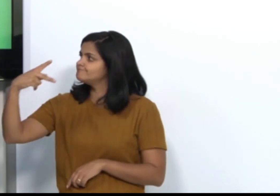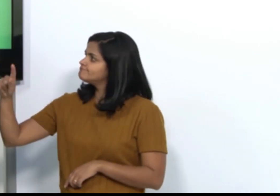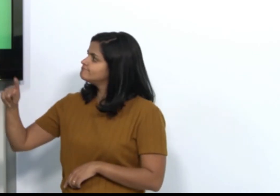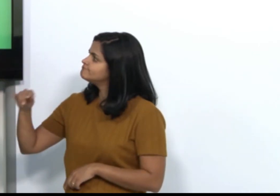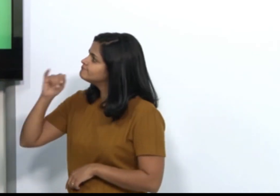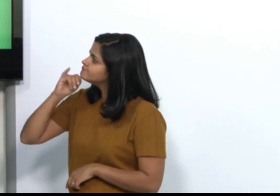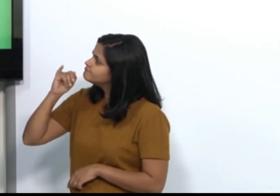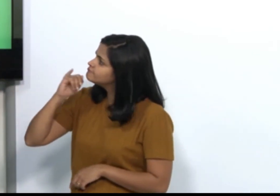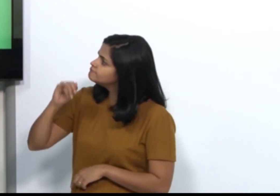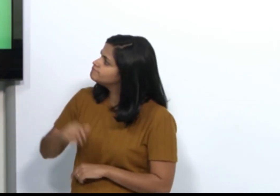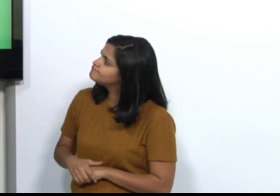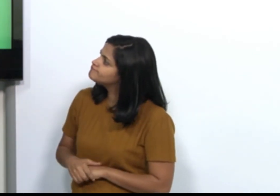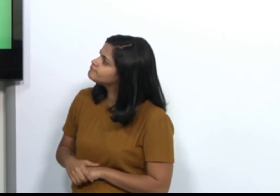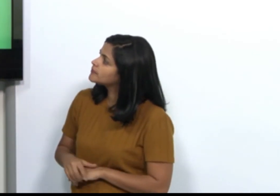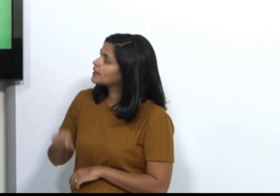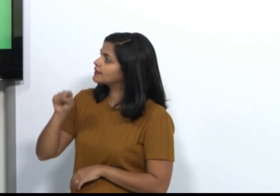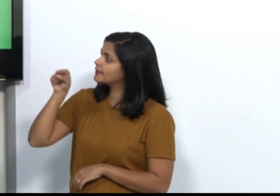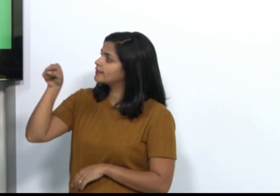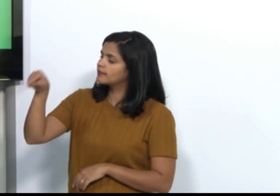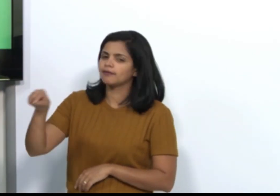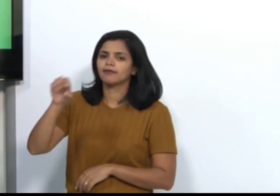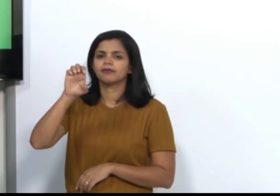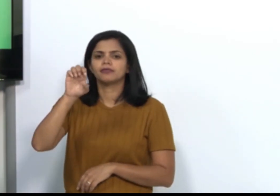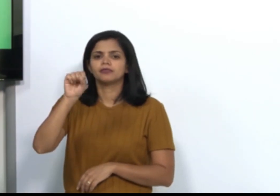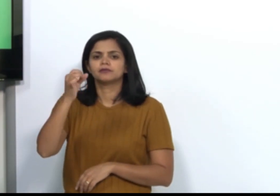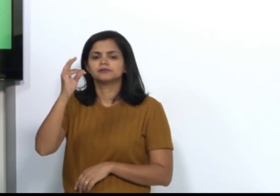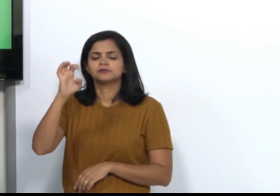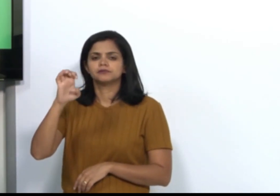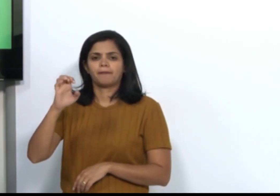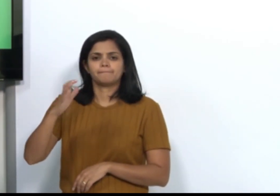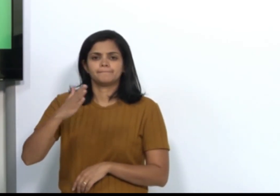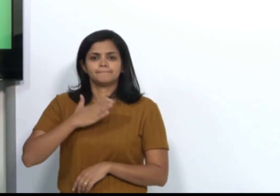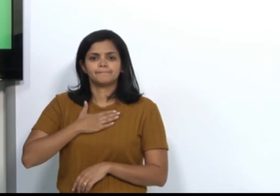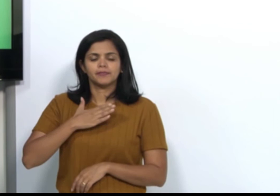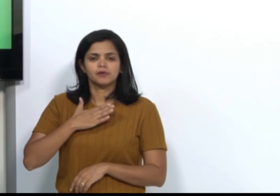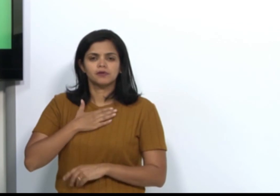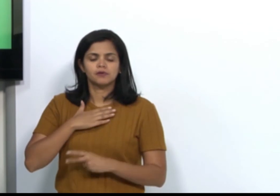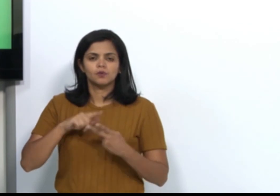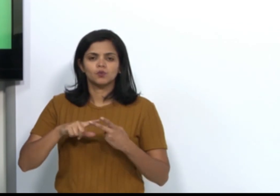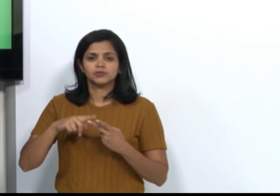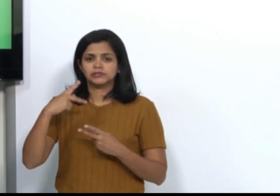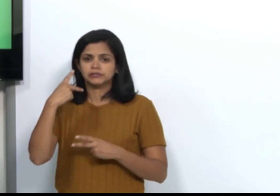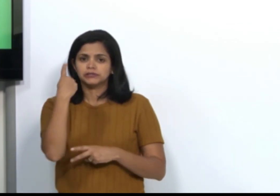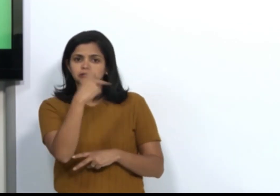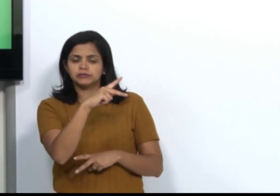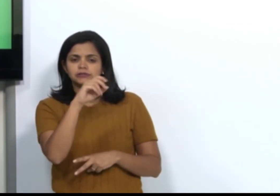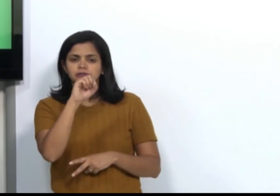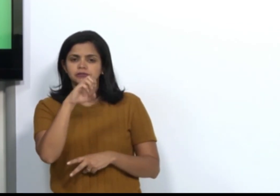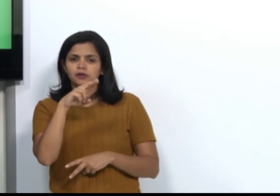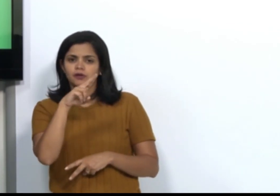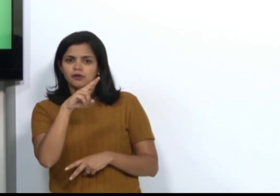Seu, ele. Quando eu falo esse, meu,